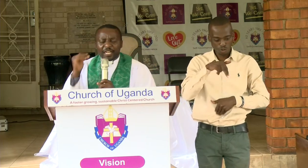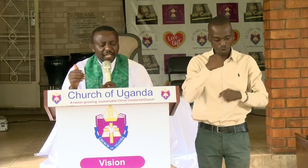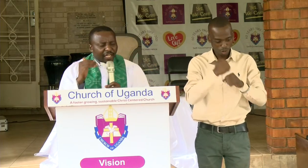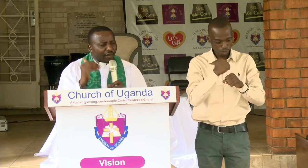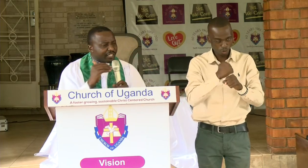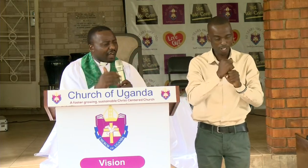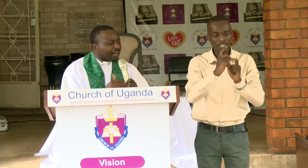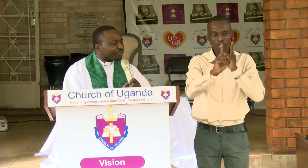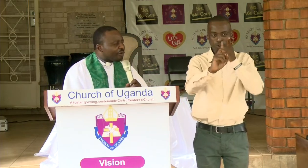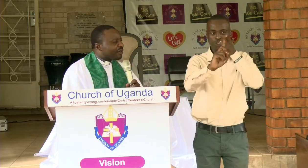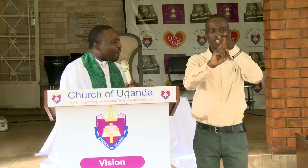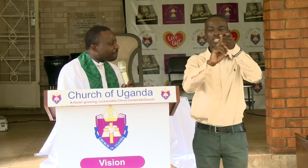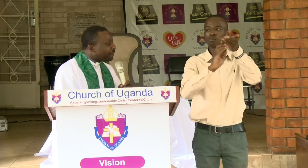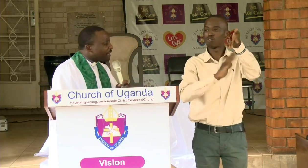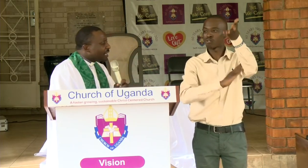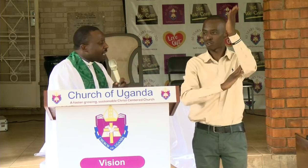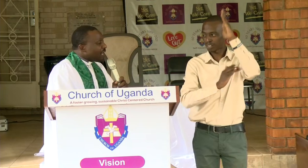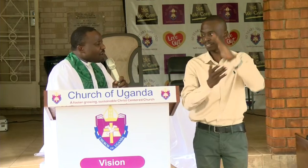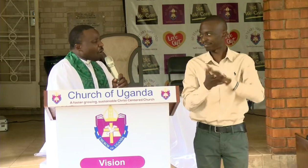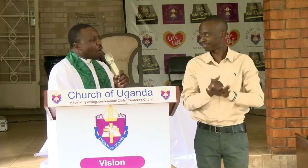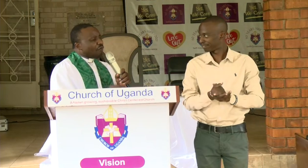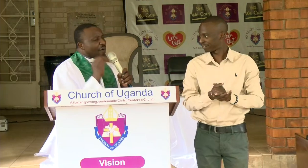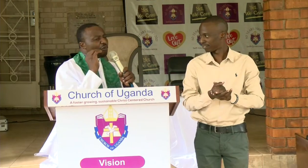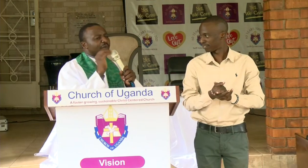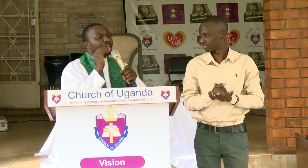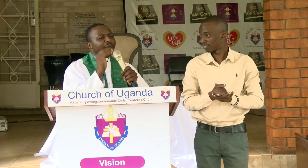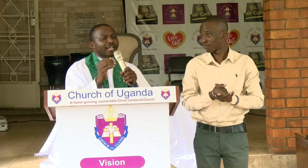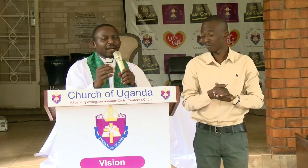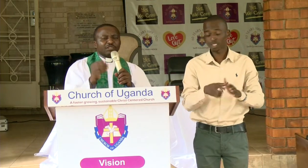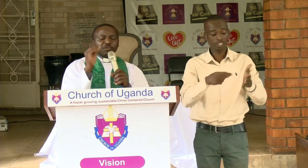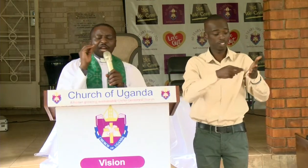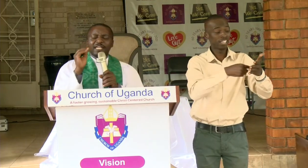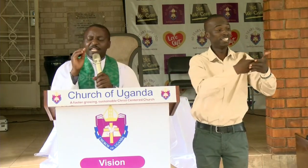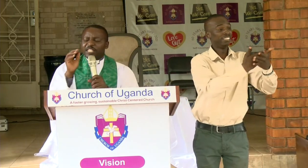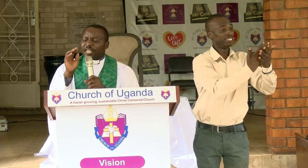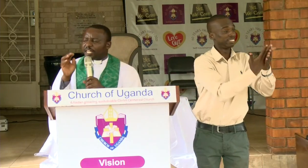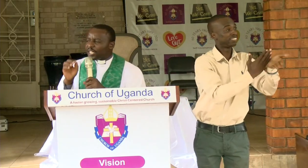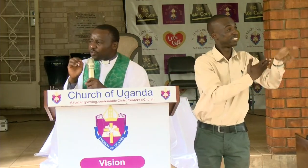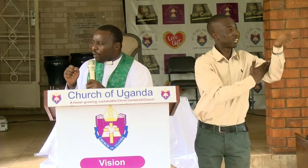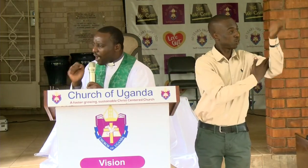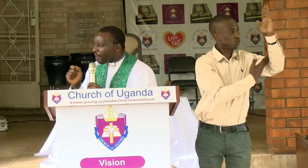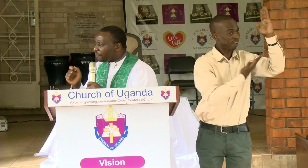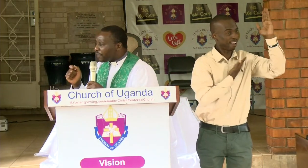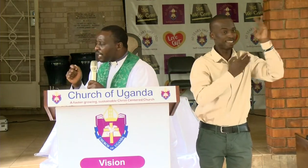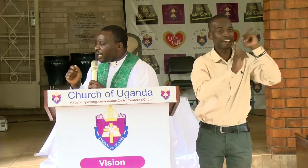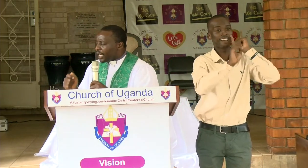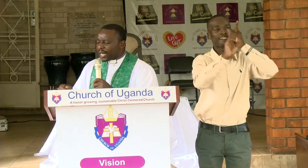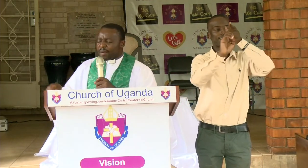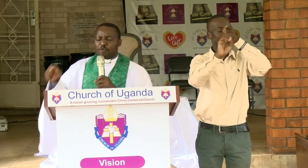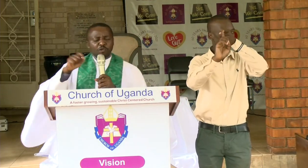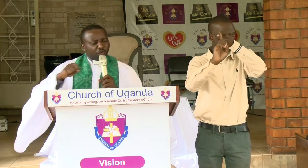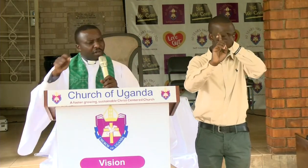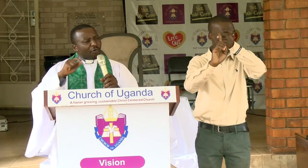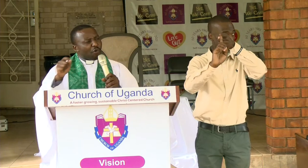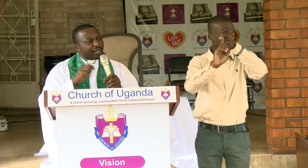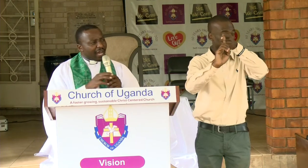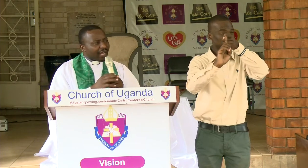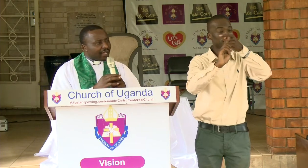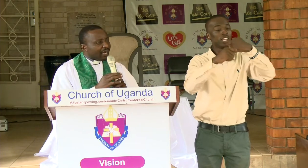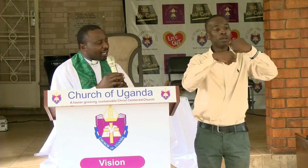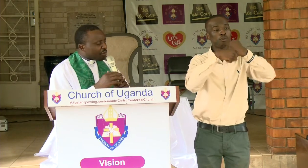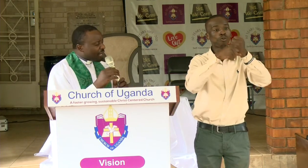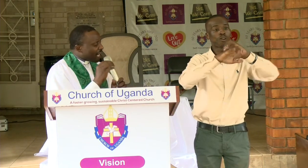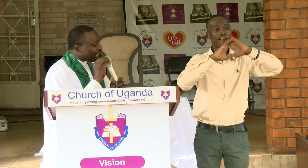mu kigendererwa kya Katonda. Okuva ku lubereberye Katonda alina ekigendererwa, era ne mu kutonda